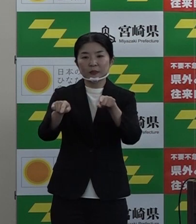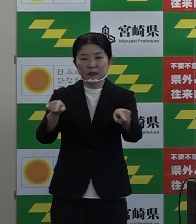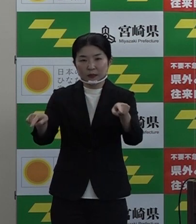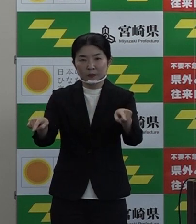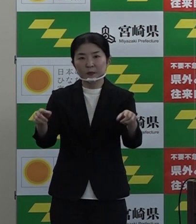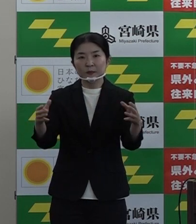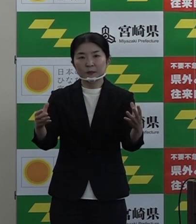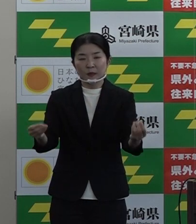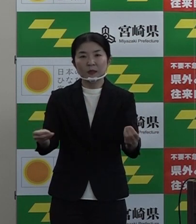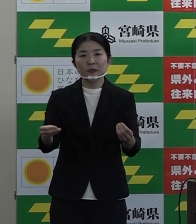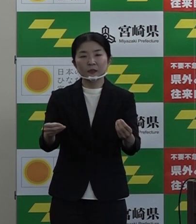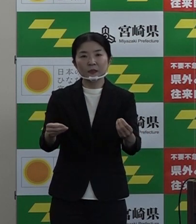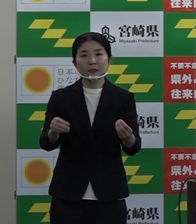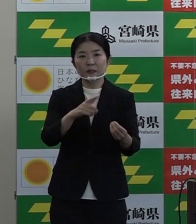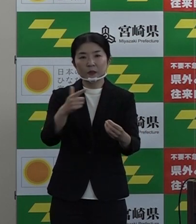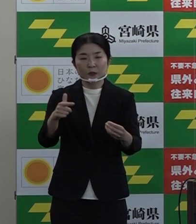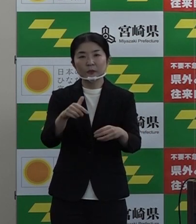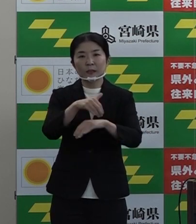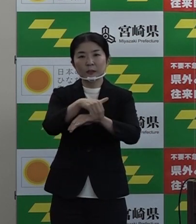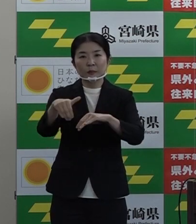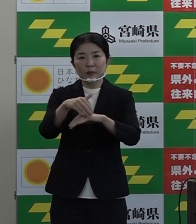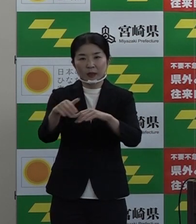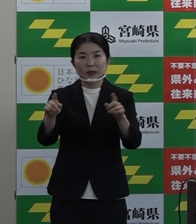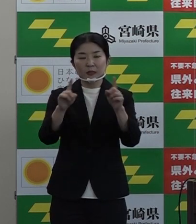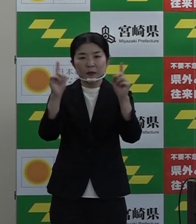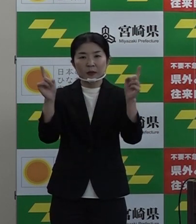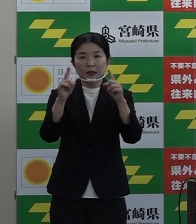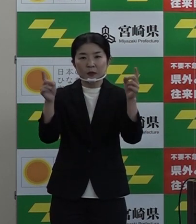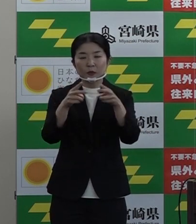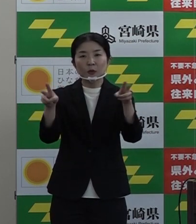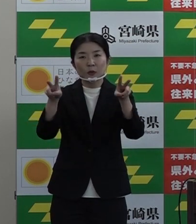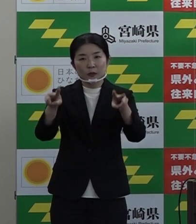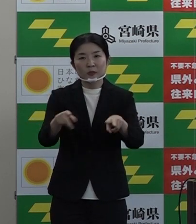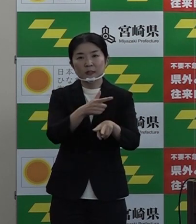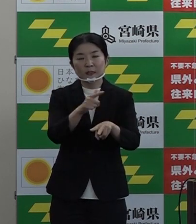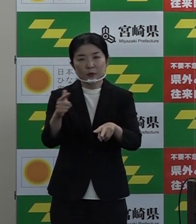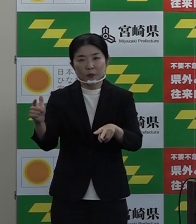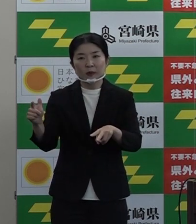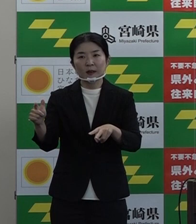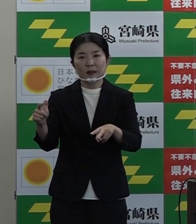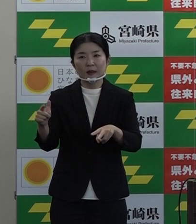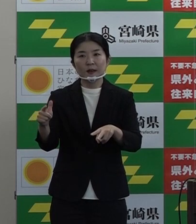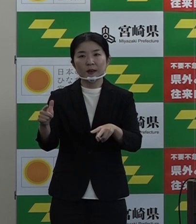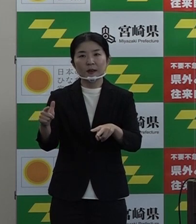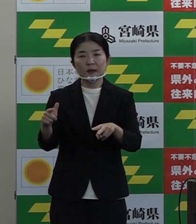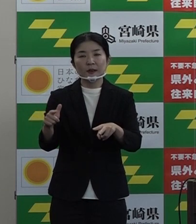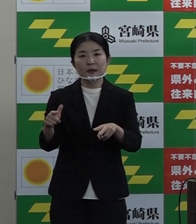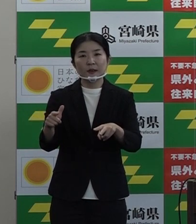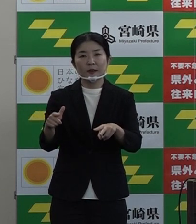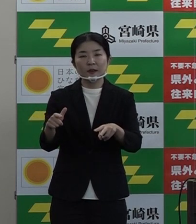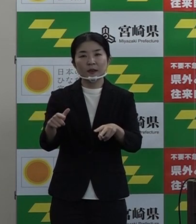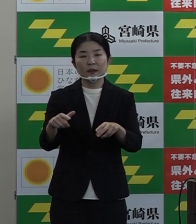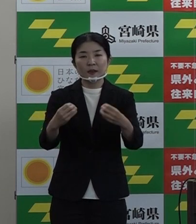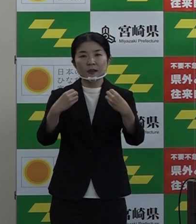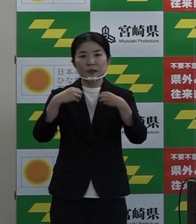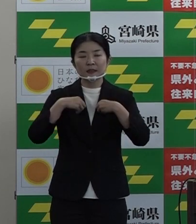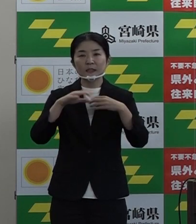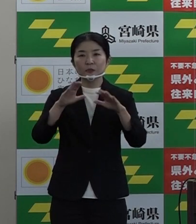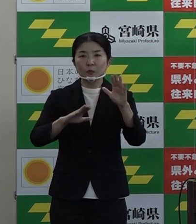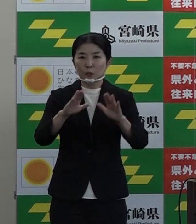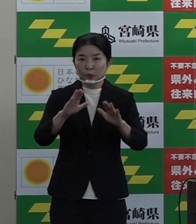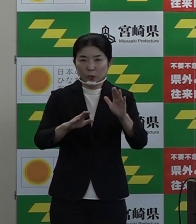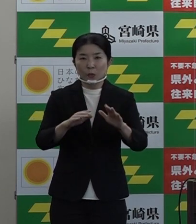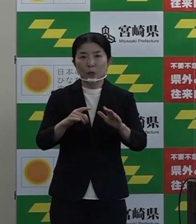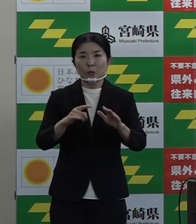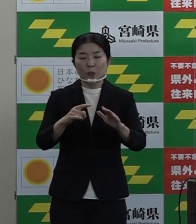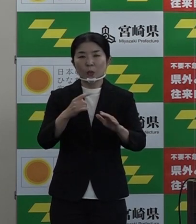、さまざまな予定をしておりました行事イベント等について、この感染の状況、それから